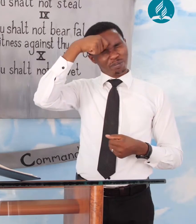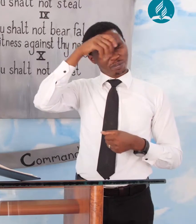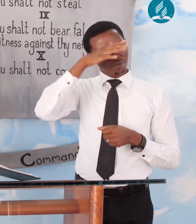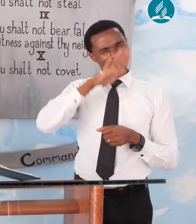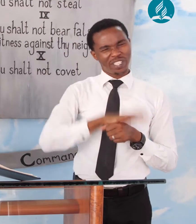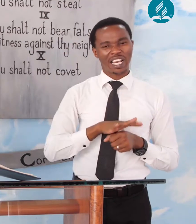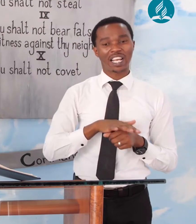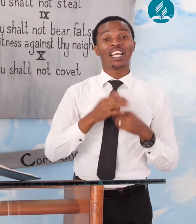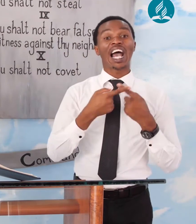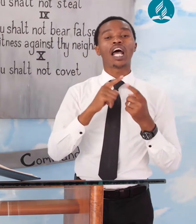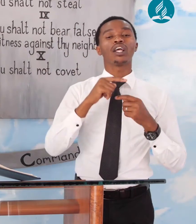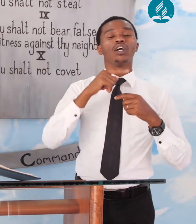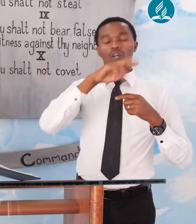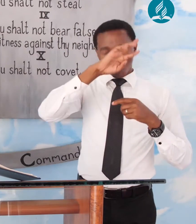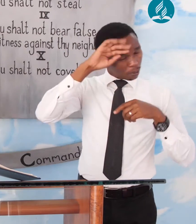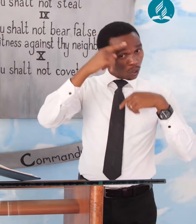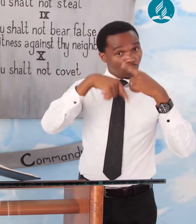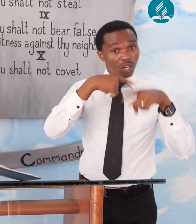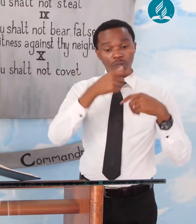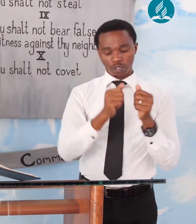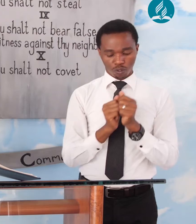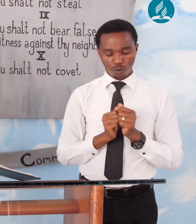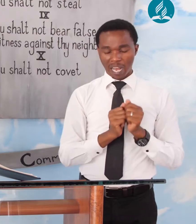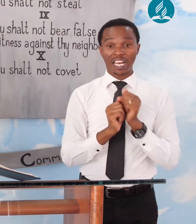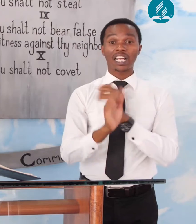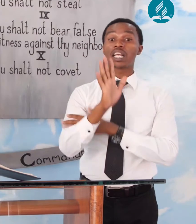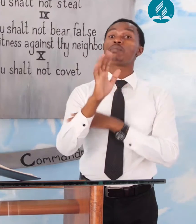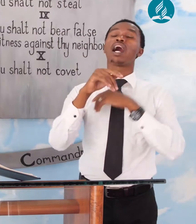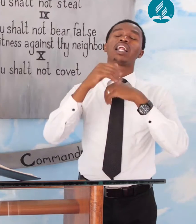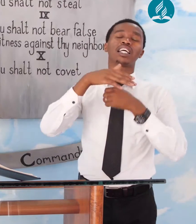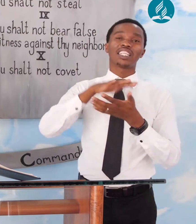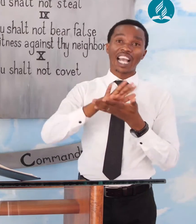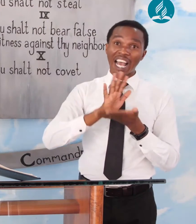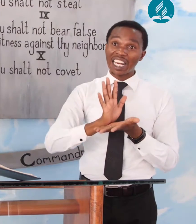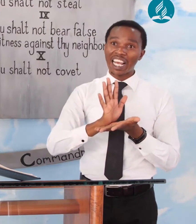cyane ariko kubwo kubana n'Imana cyane byatumye